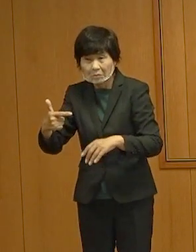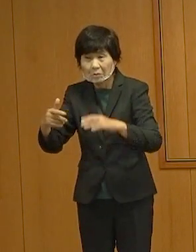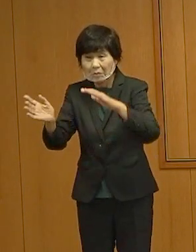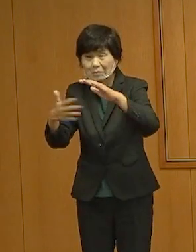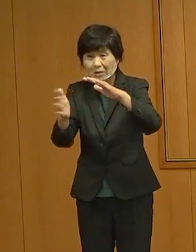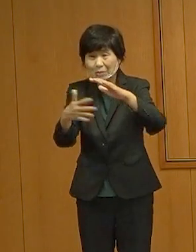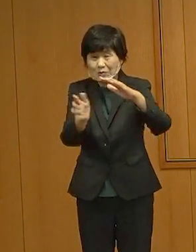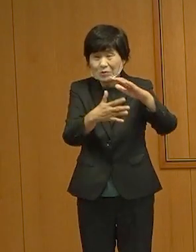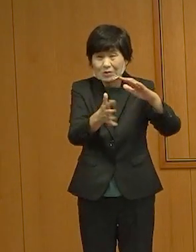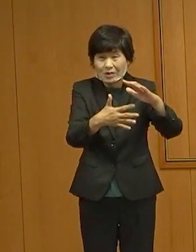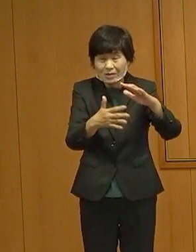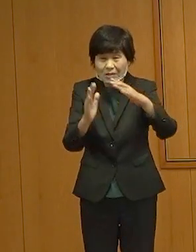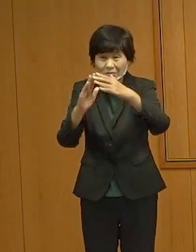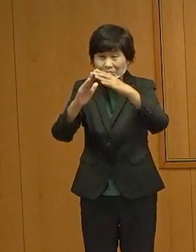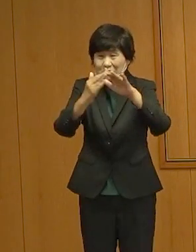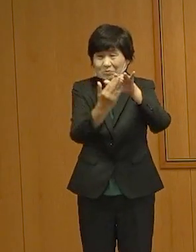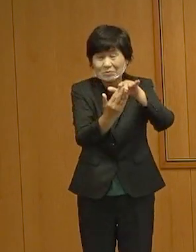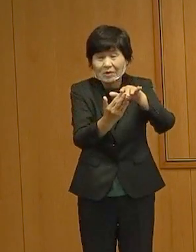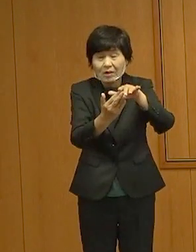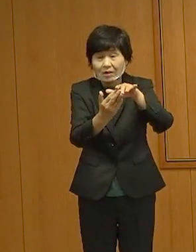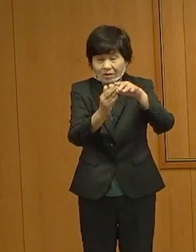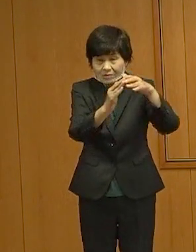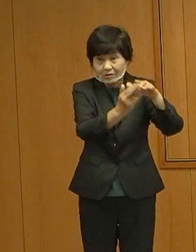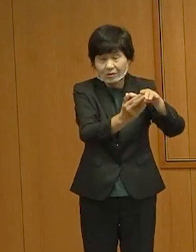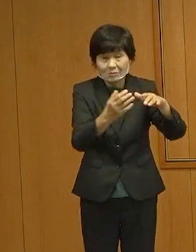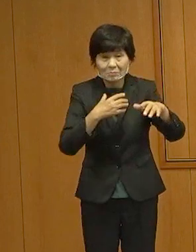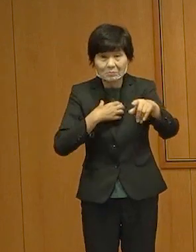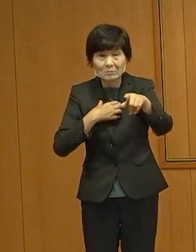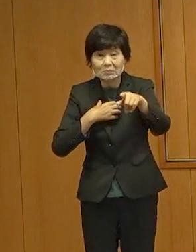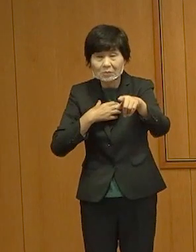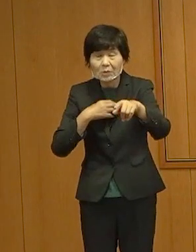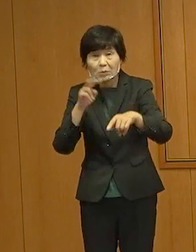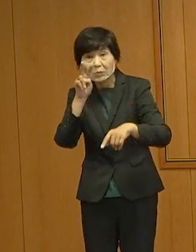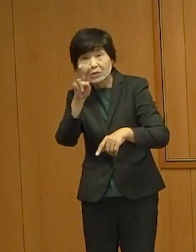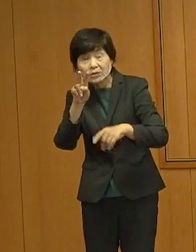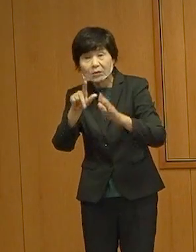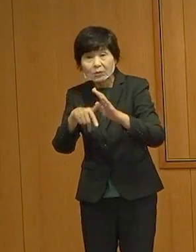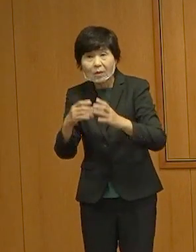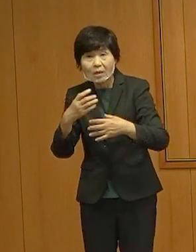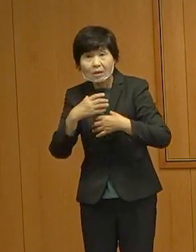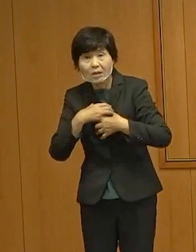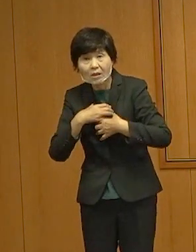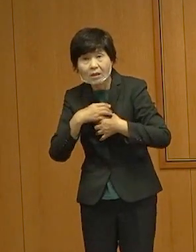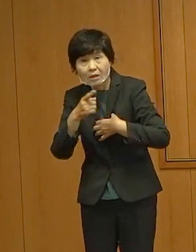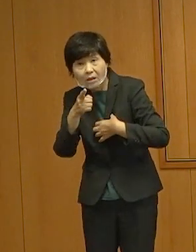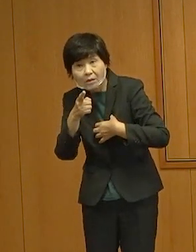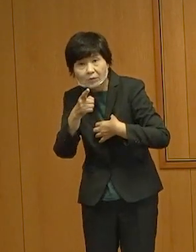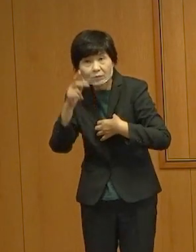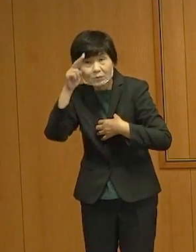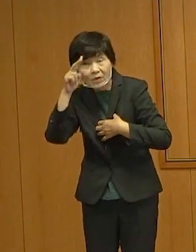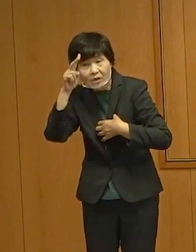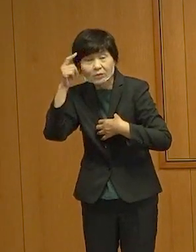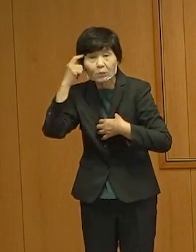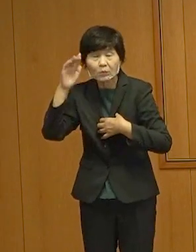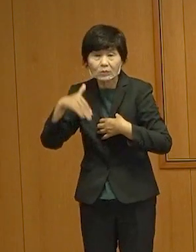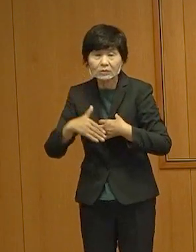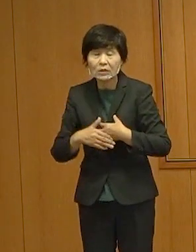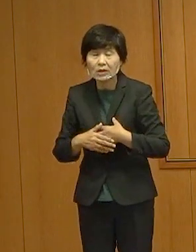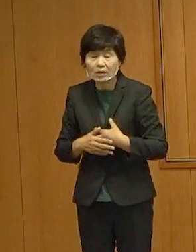崩れかけてるっていう、で結構パッと見危ない状態かなっていうふうに個人的に思ったんですけ